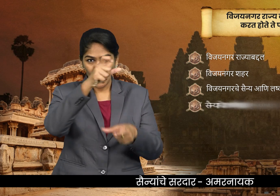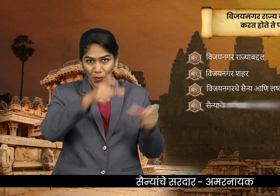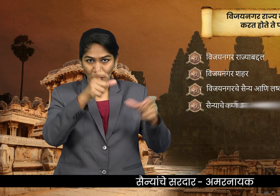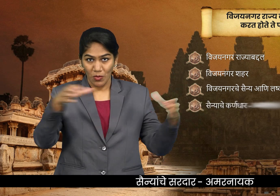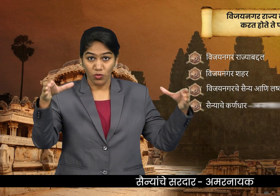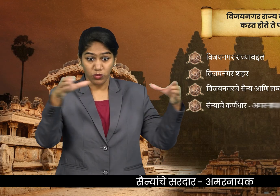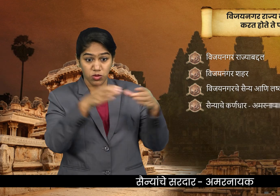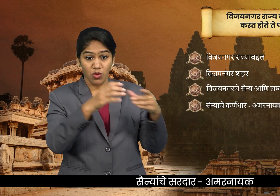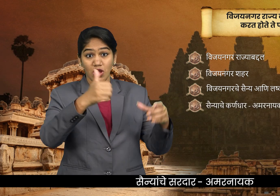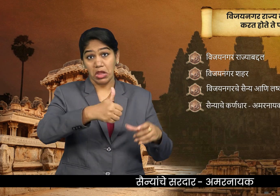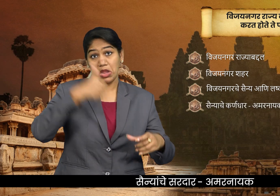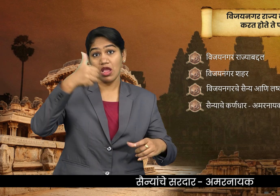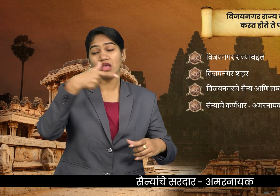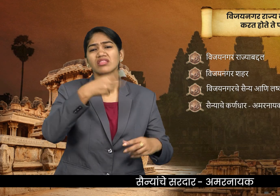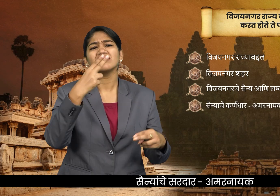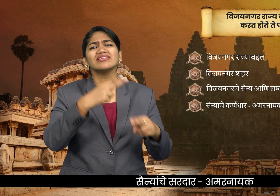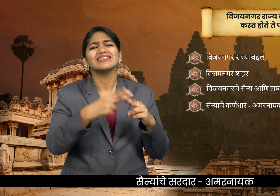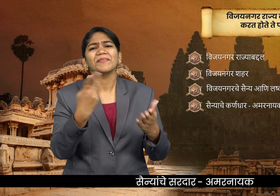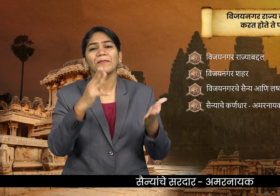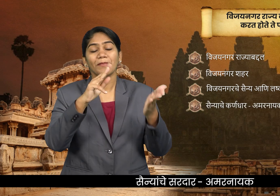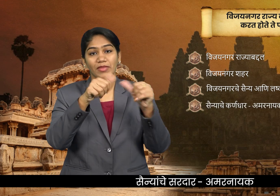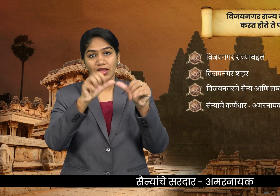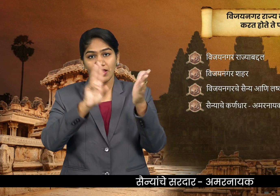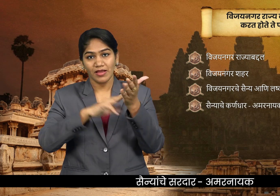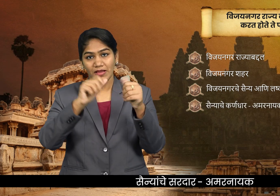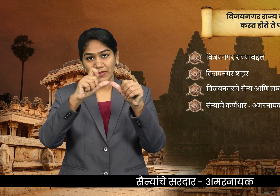सैन्याचे सरदार अमरनायक,